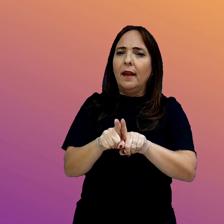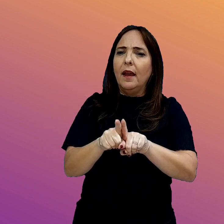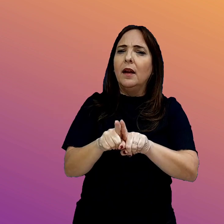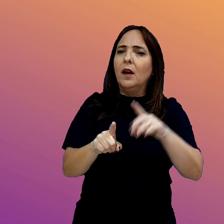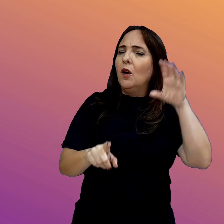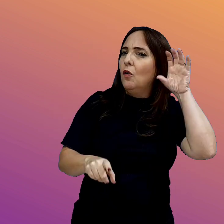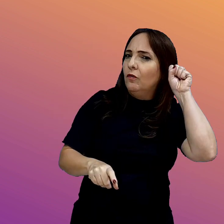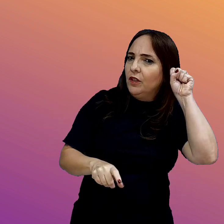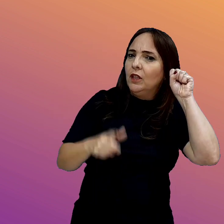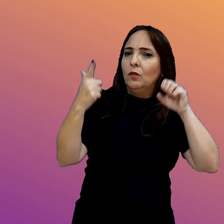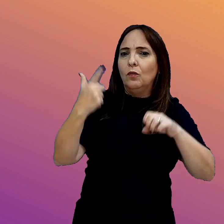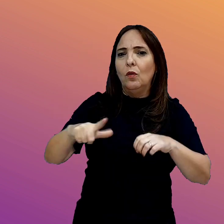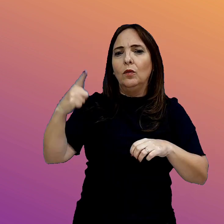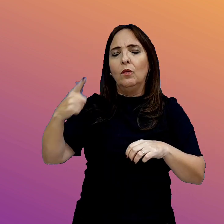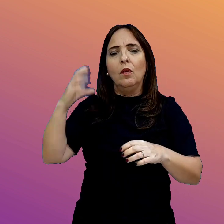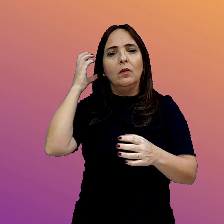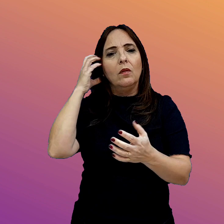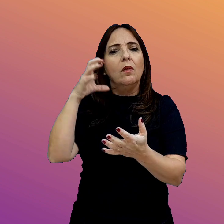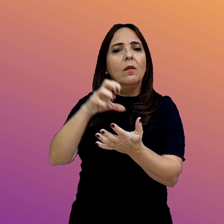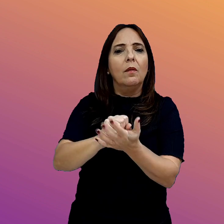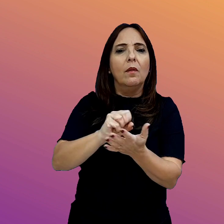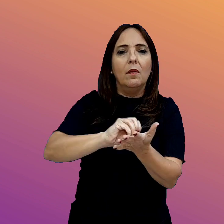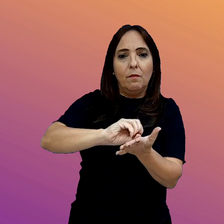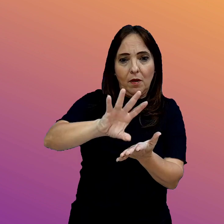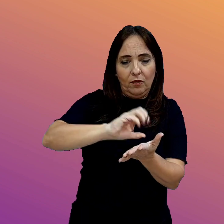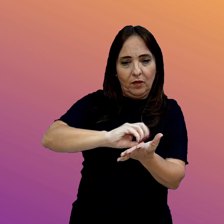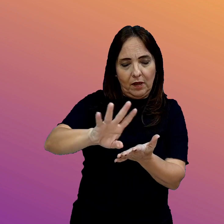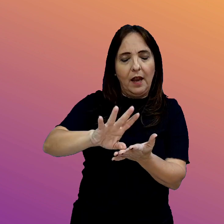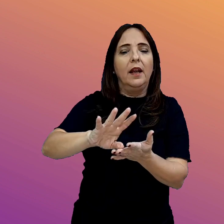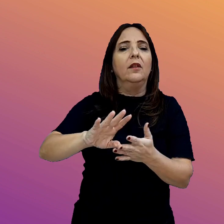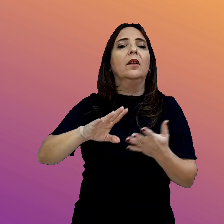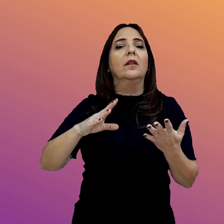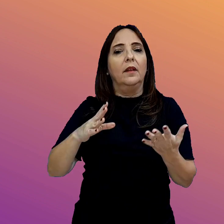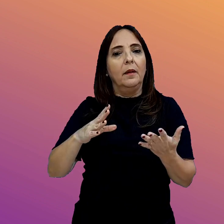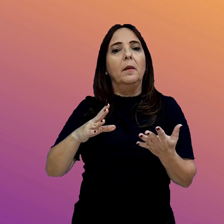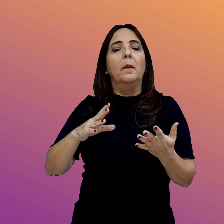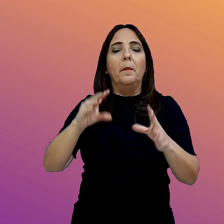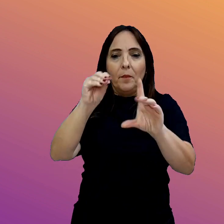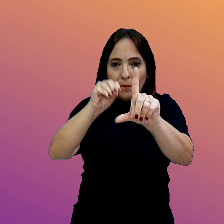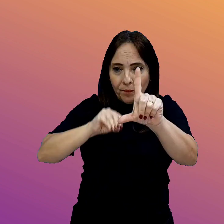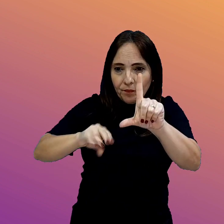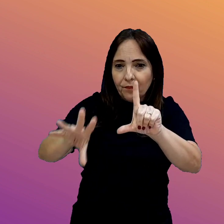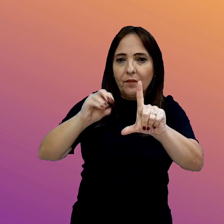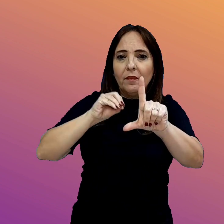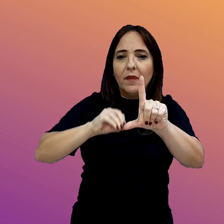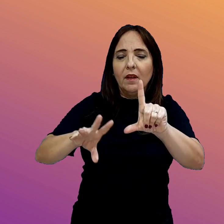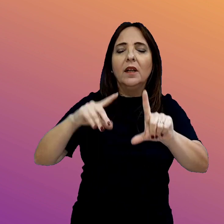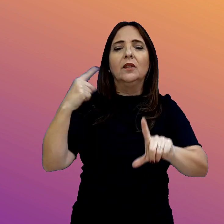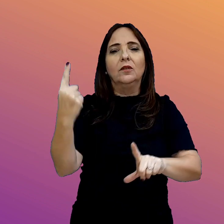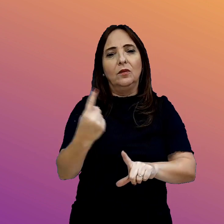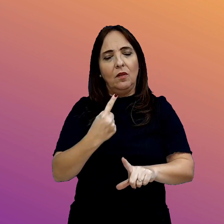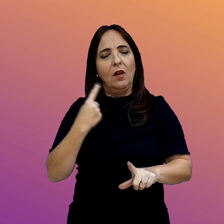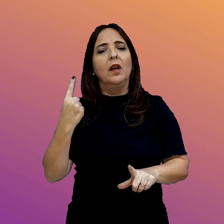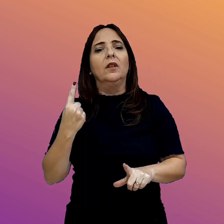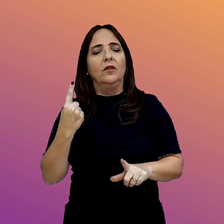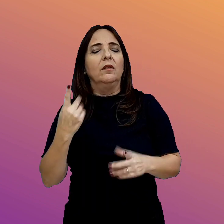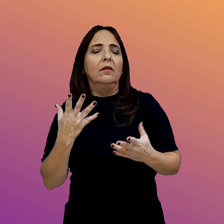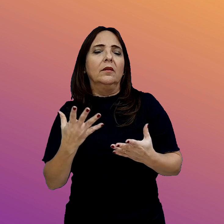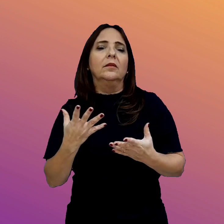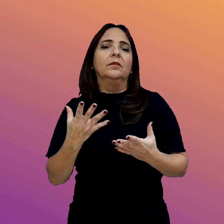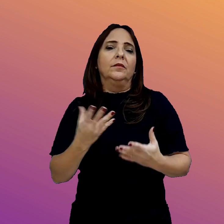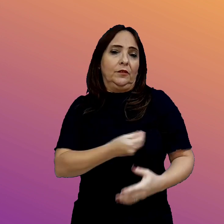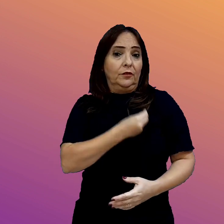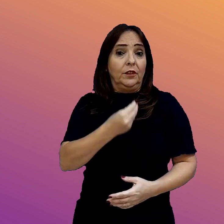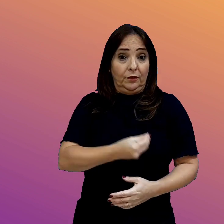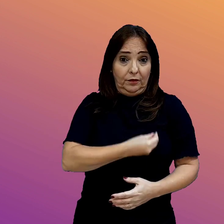nossa experiência hoje foi demonstrada com muita paixão, porque a gente vive isso na prática, no nosso dia a dia, né? Não só de gabinete, mas de